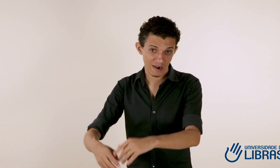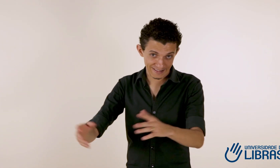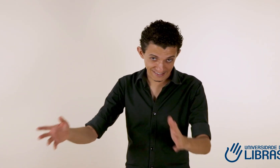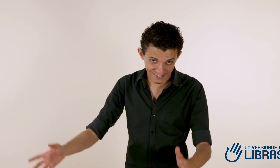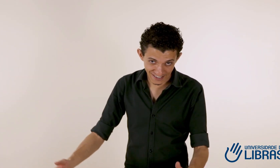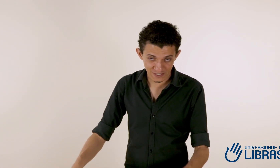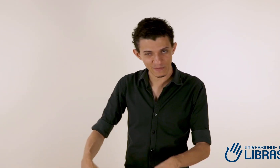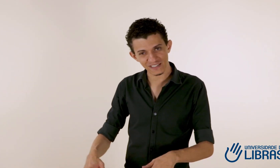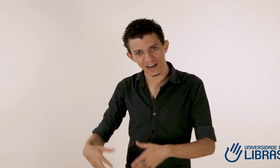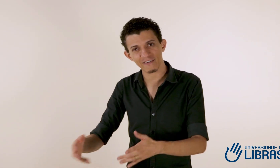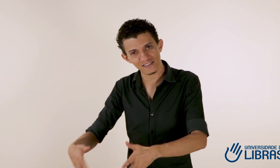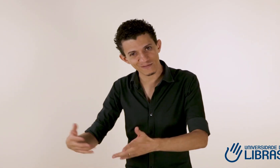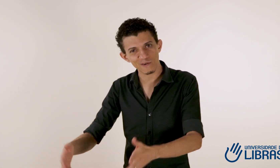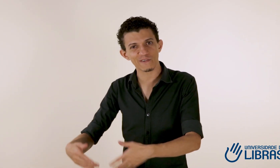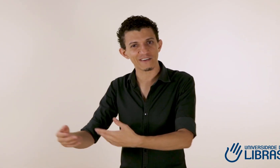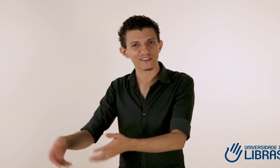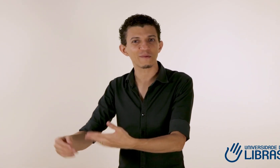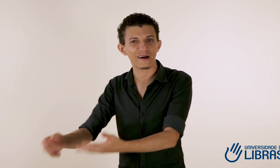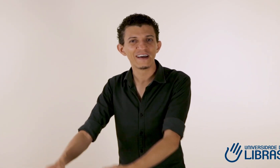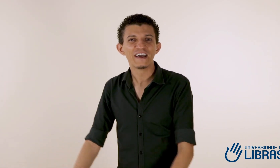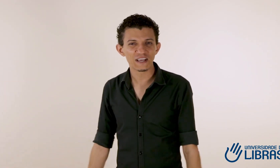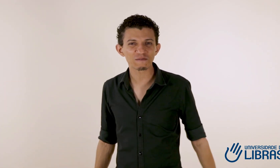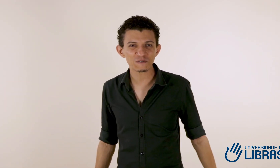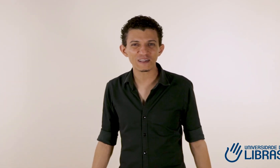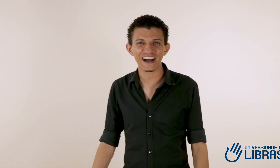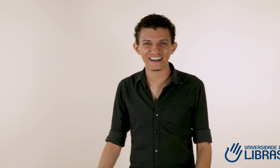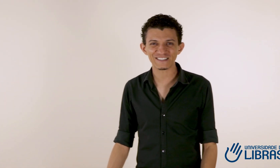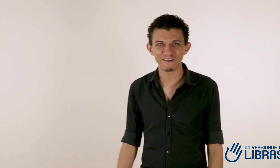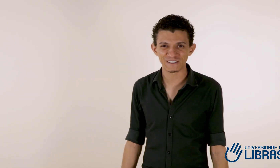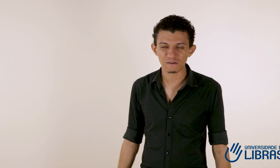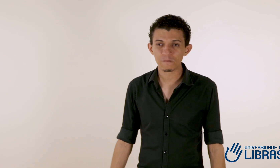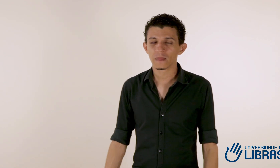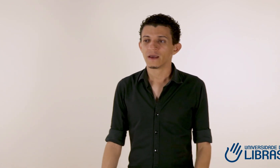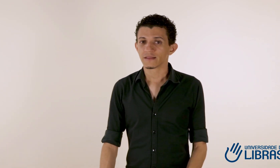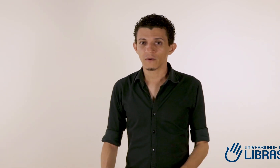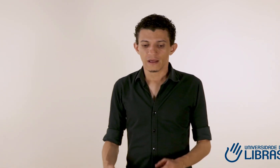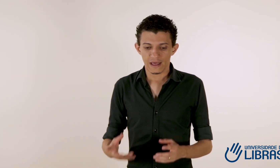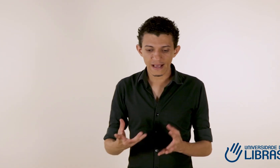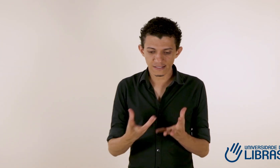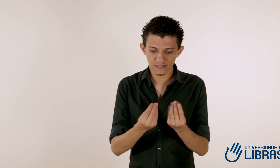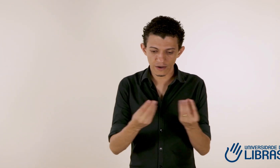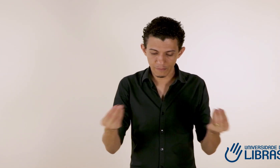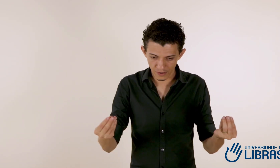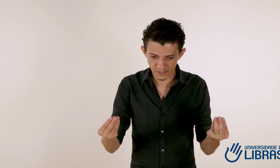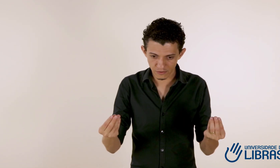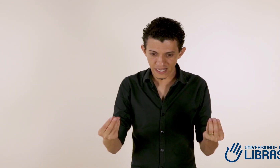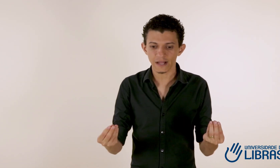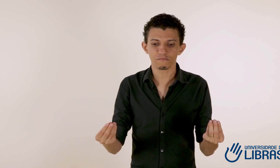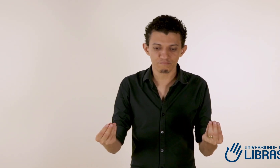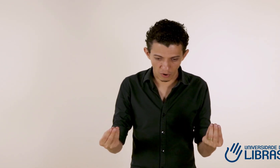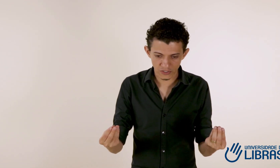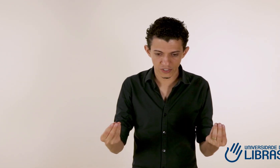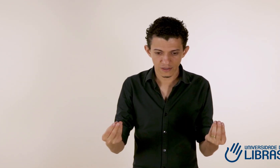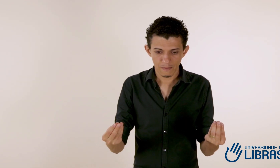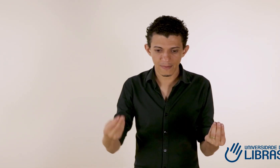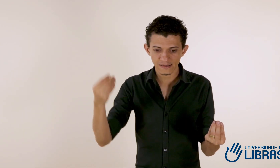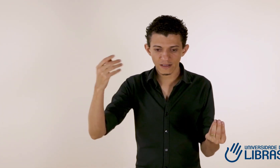guardar direitinho, mas ela vai desenvolvendo, vai tomar responsabilidade das coisas. Então, esse sinal aqui pode ser usado? Pode. mas em